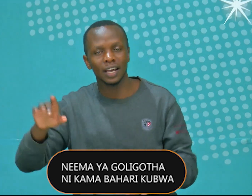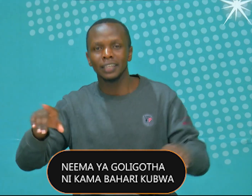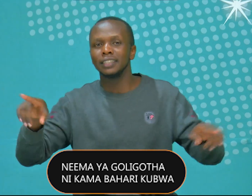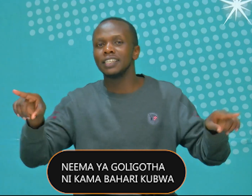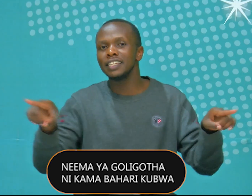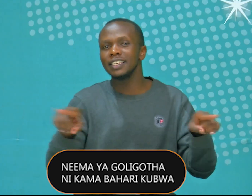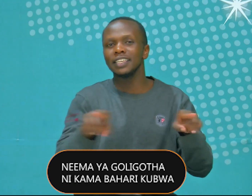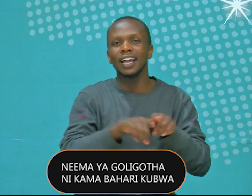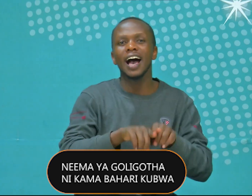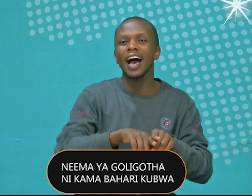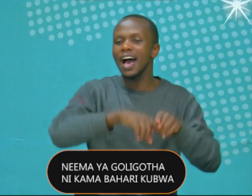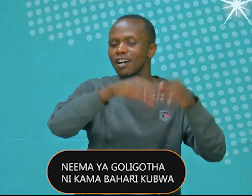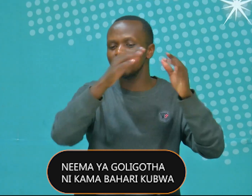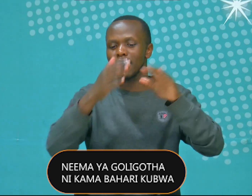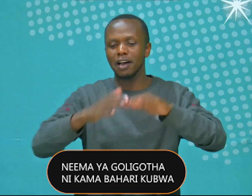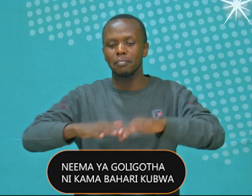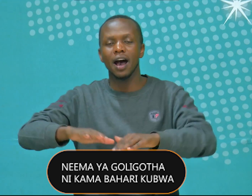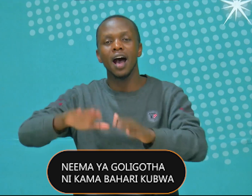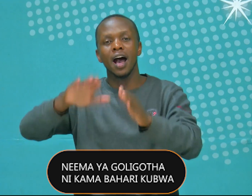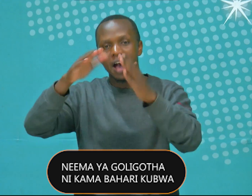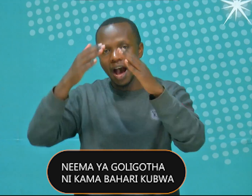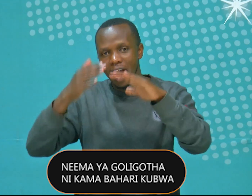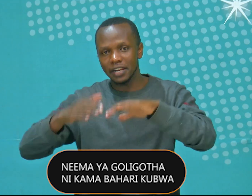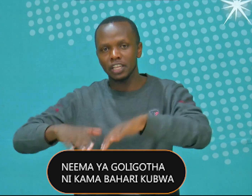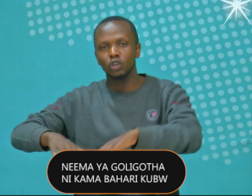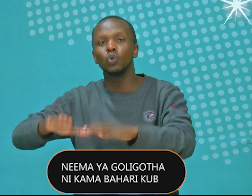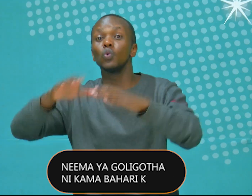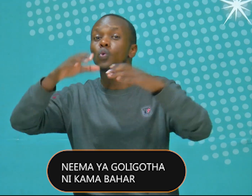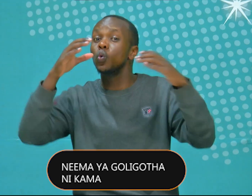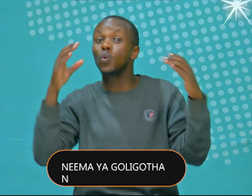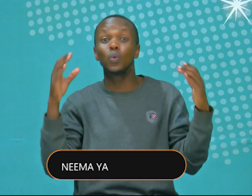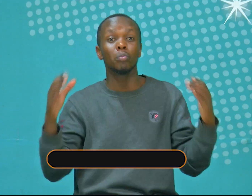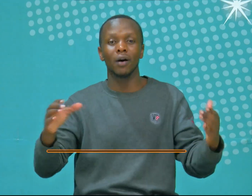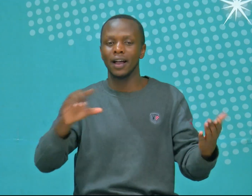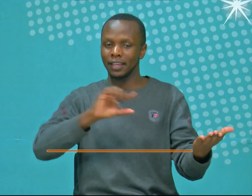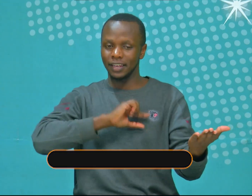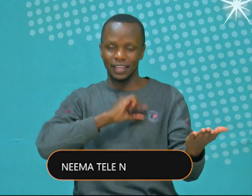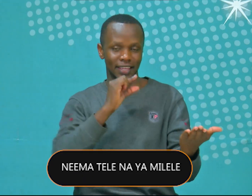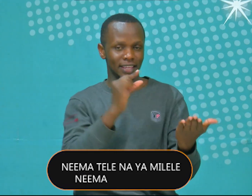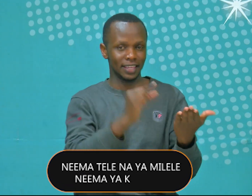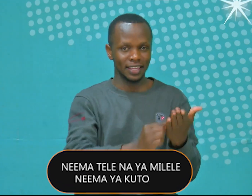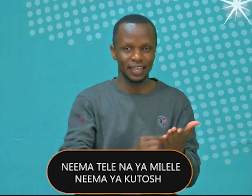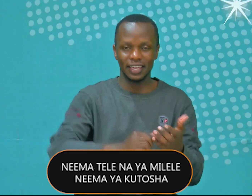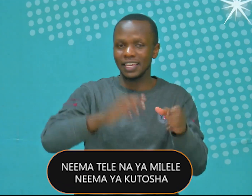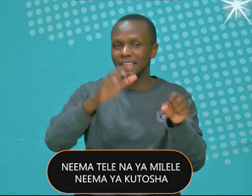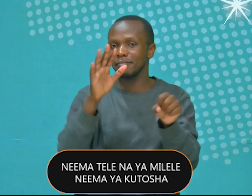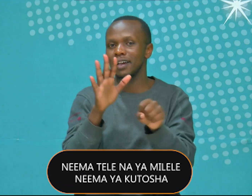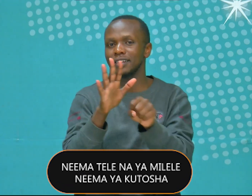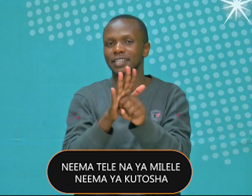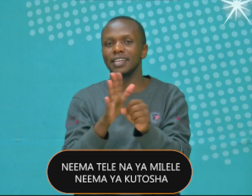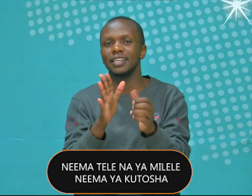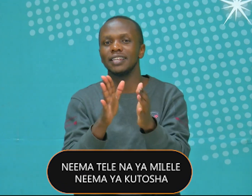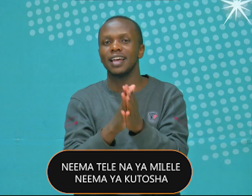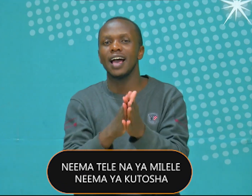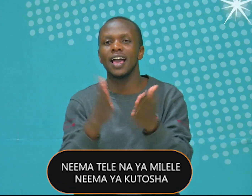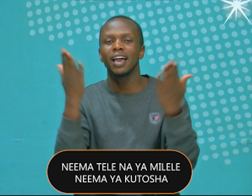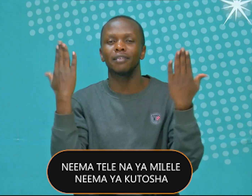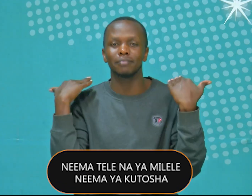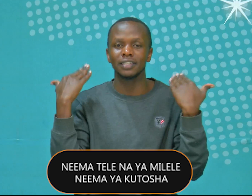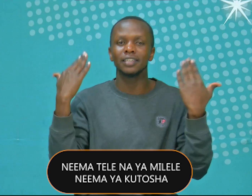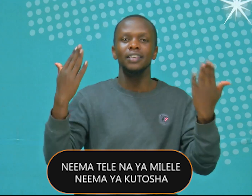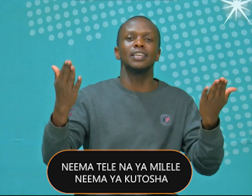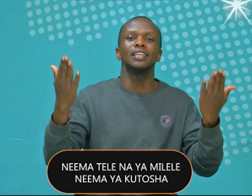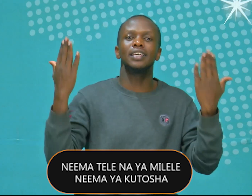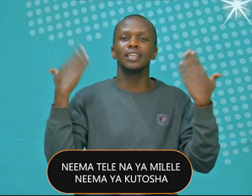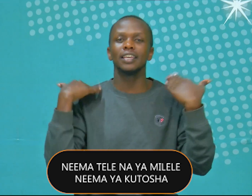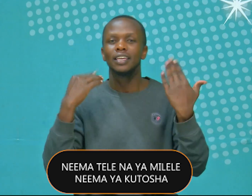yako ni kama bahari kuu Eh tele tele ya